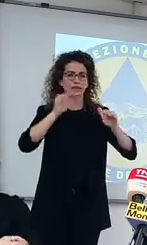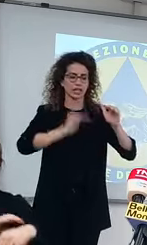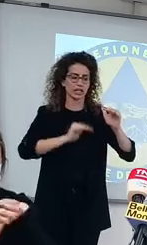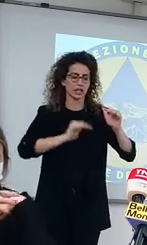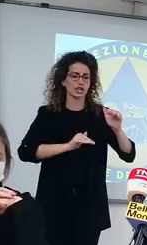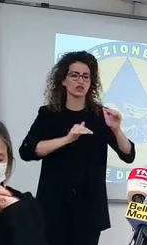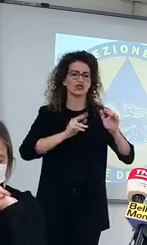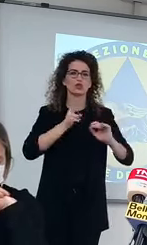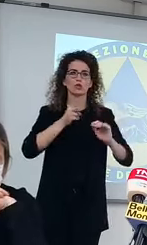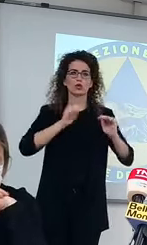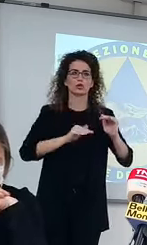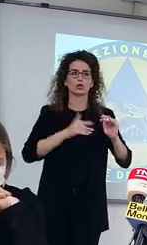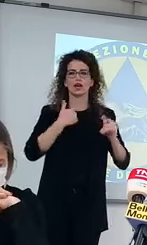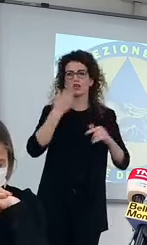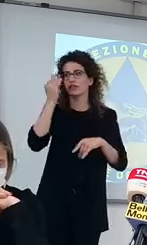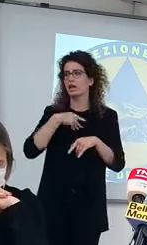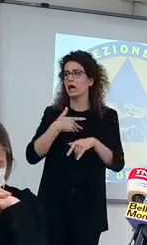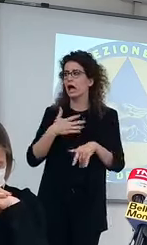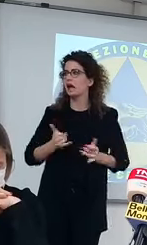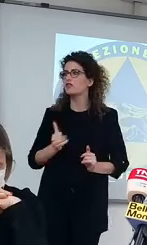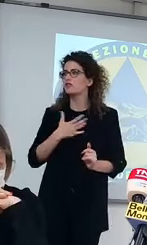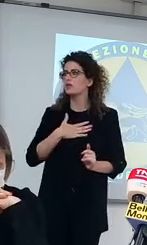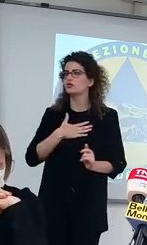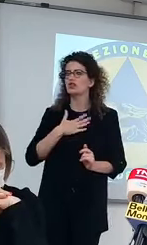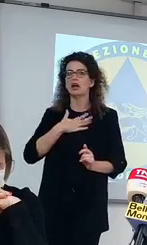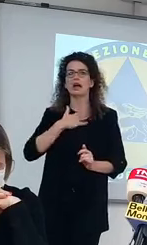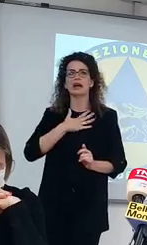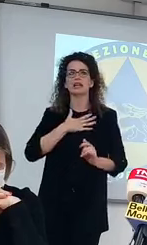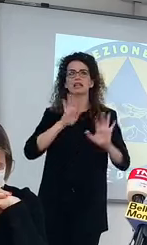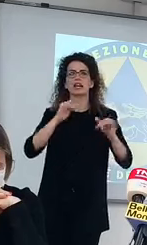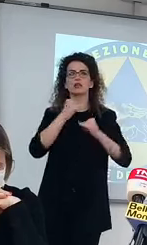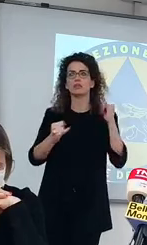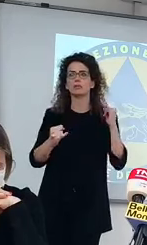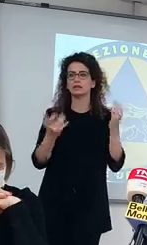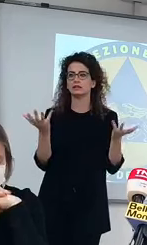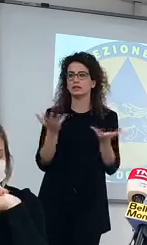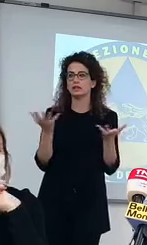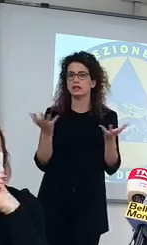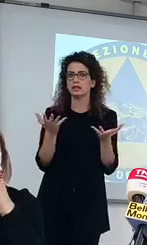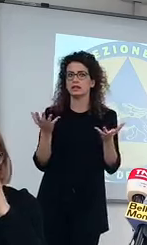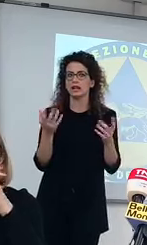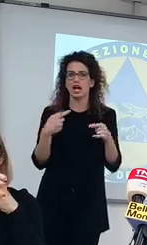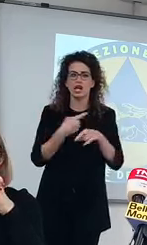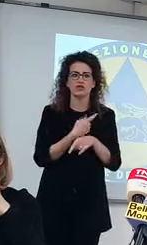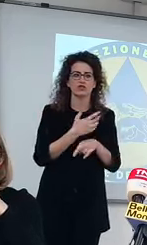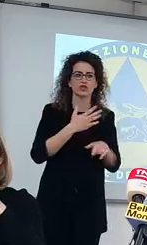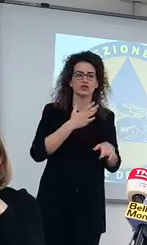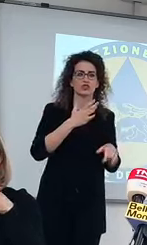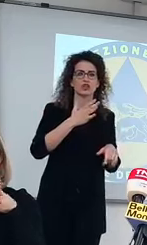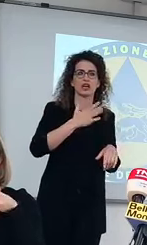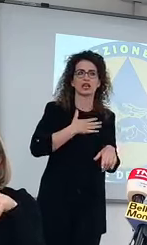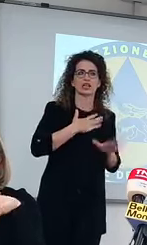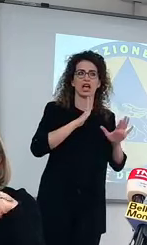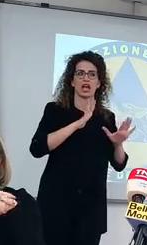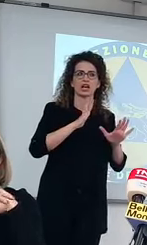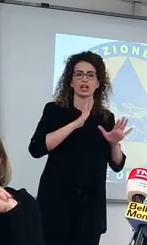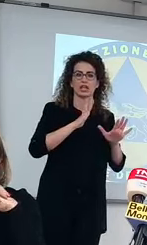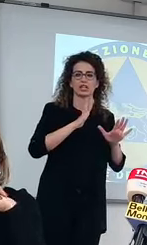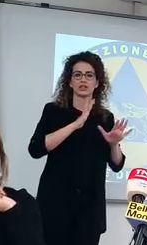Uno dice, vabbè, se uno ha 9 anni e mezzo, cioè, se non gli fa male a quello che ha 10 anni e un giorno invece gli fa bene.